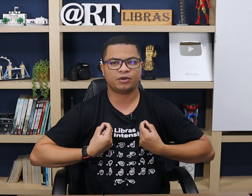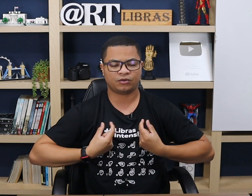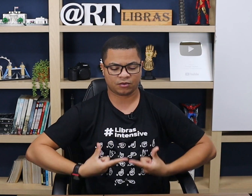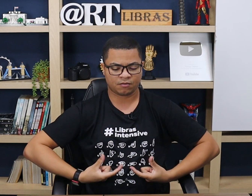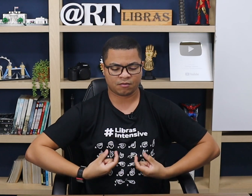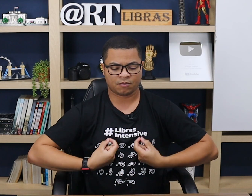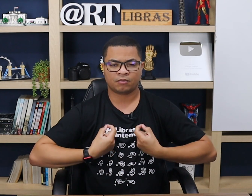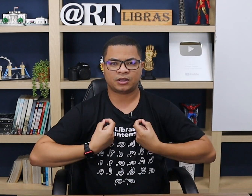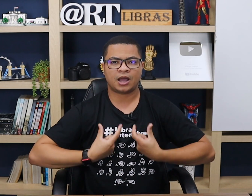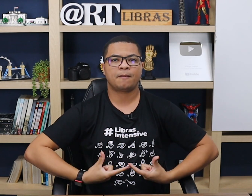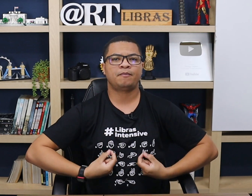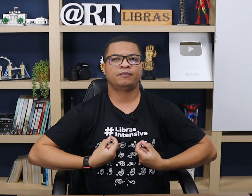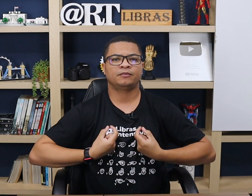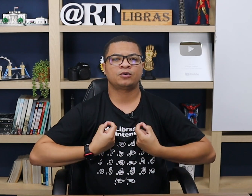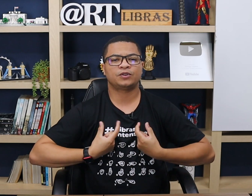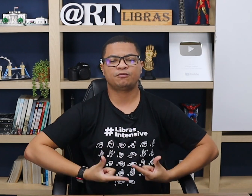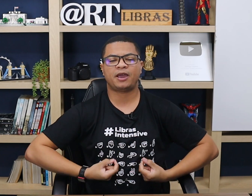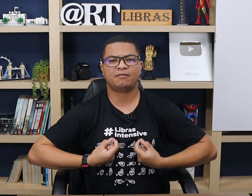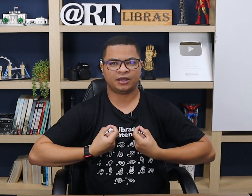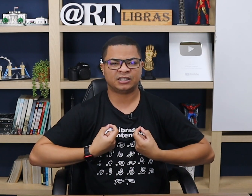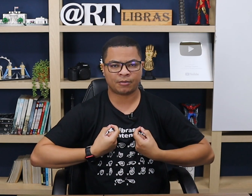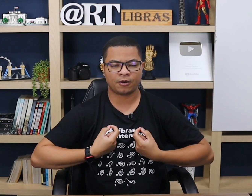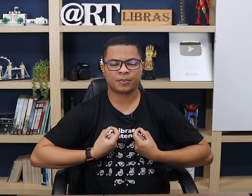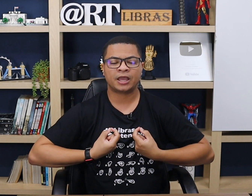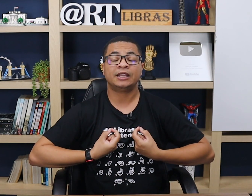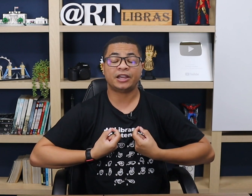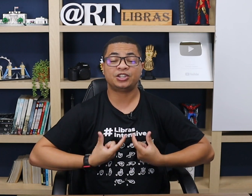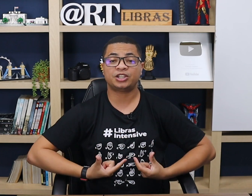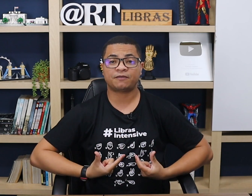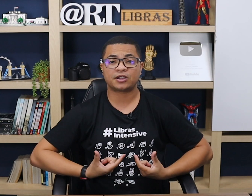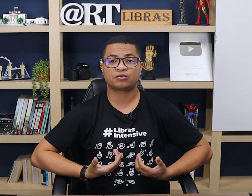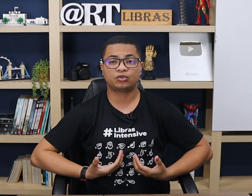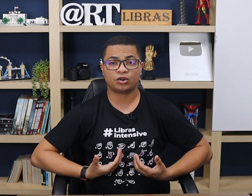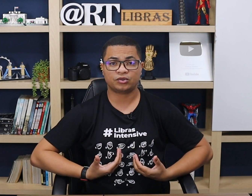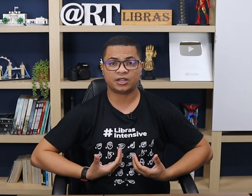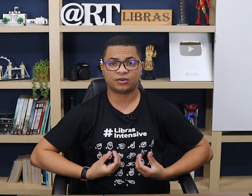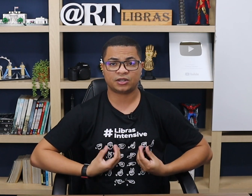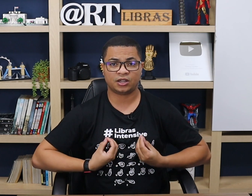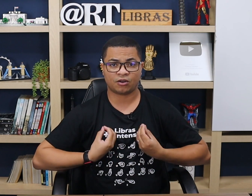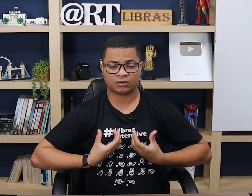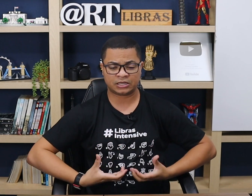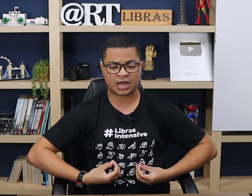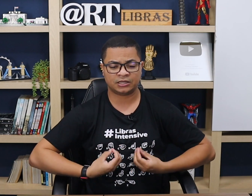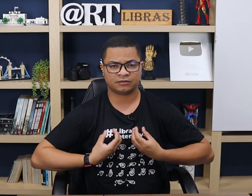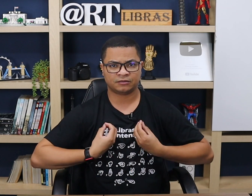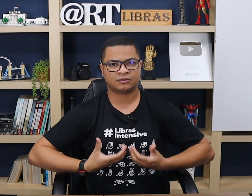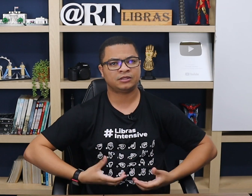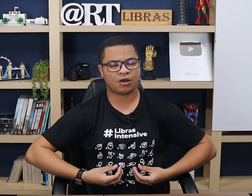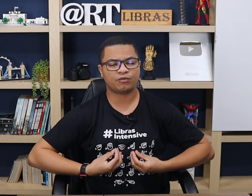vou subindo tá como se fosse o pac-man tá bom tem gente que faz com todos os dedos aqui ó tá tem